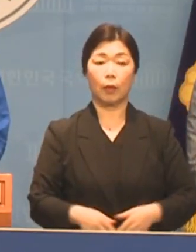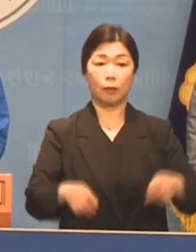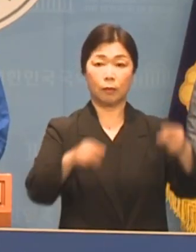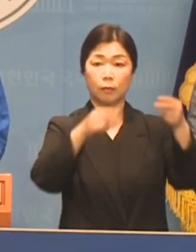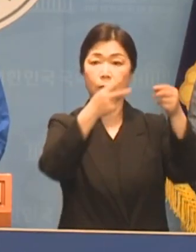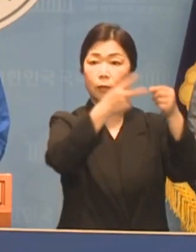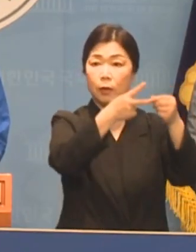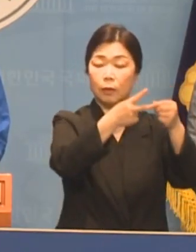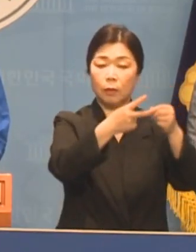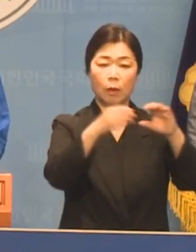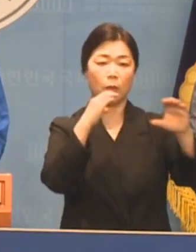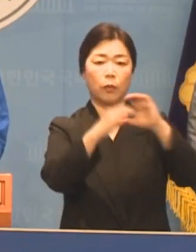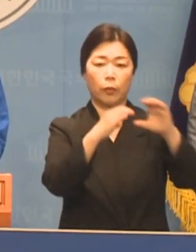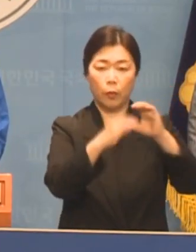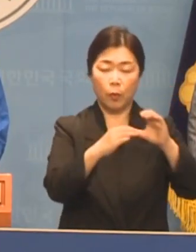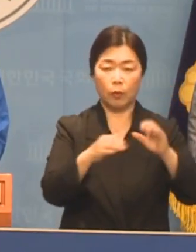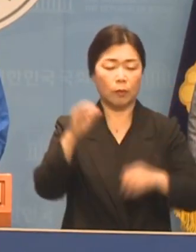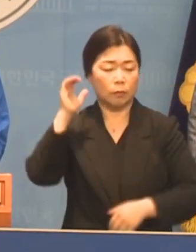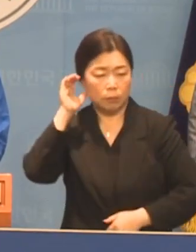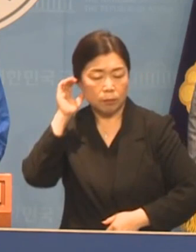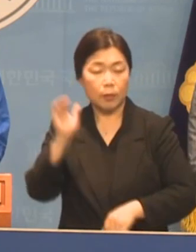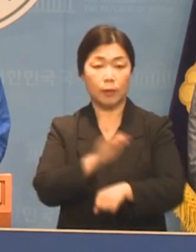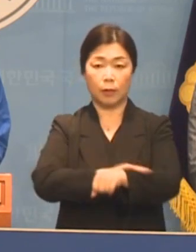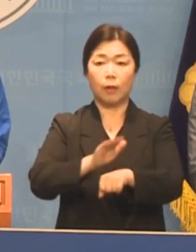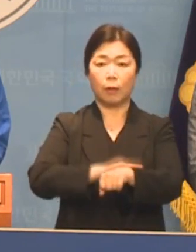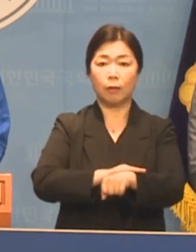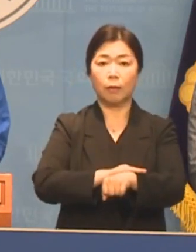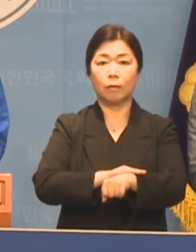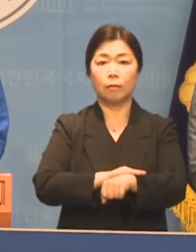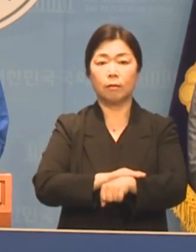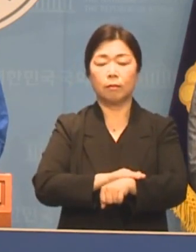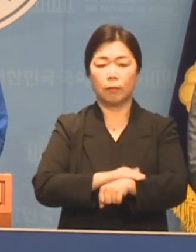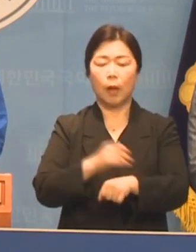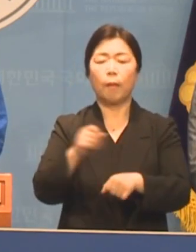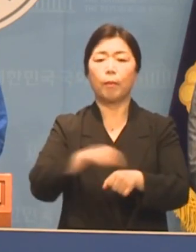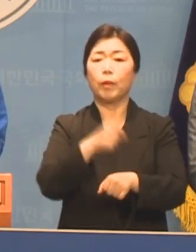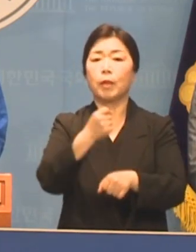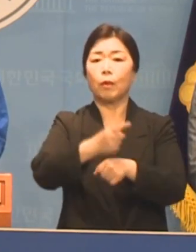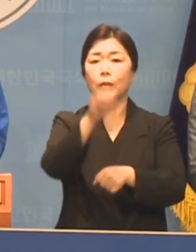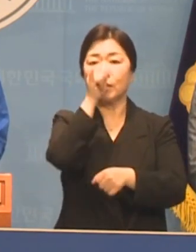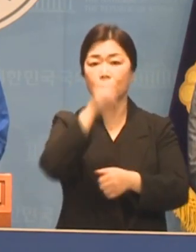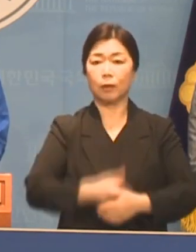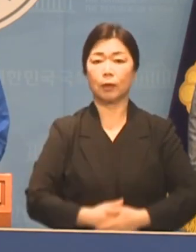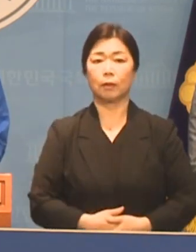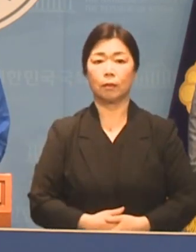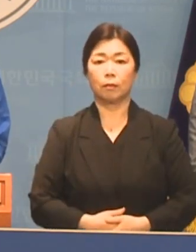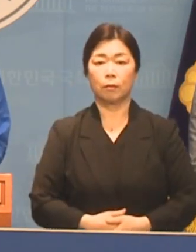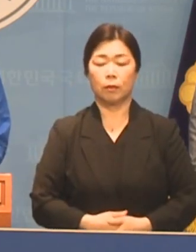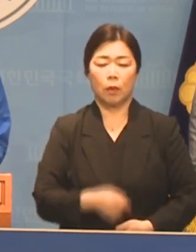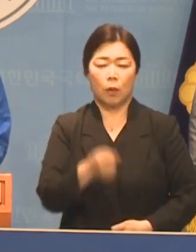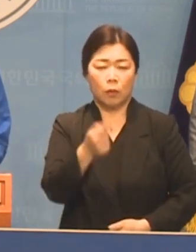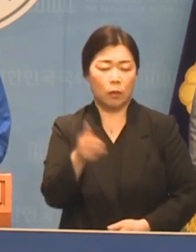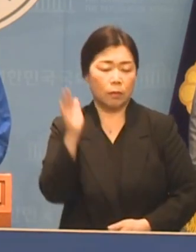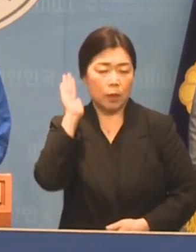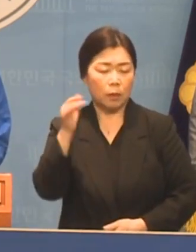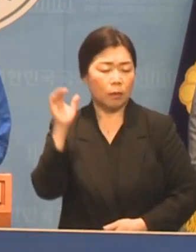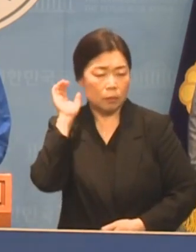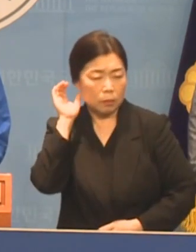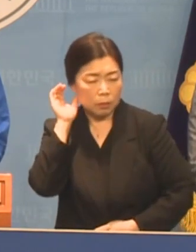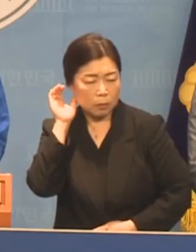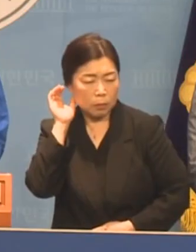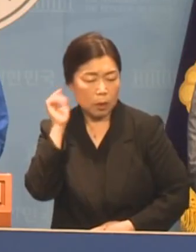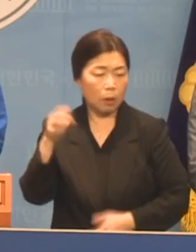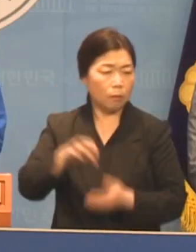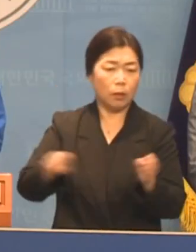둘째, 소통과 경청을 잘하는 DNA가 있습니다. 아주 작은 목소리도 허투루